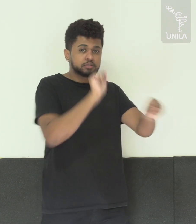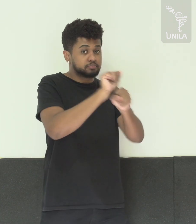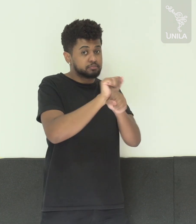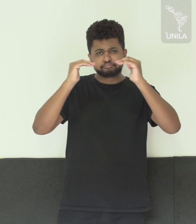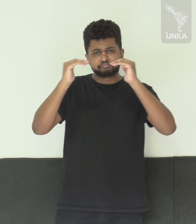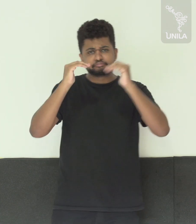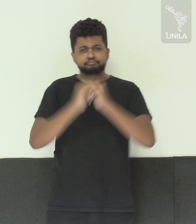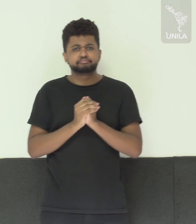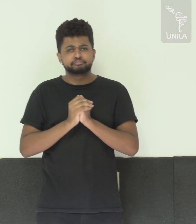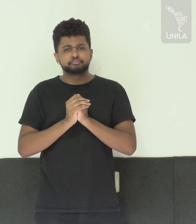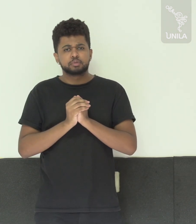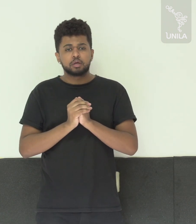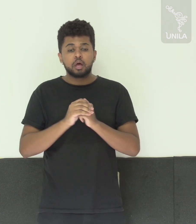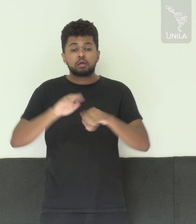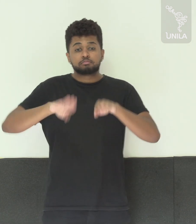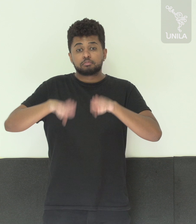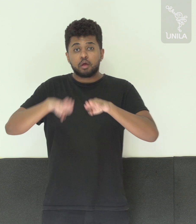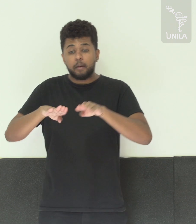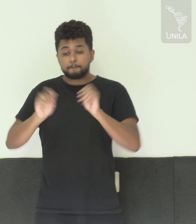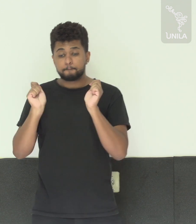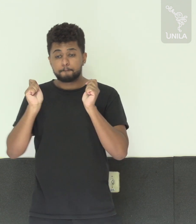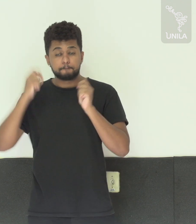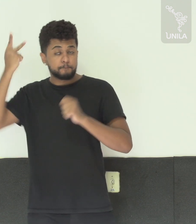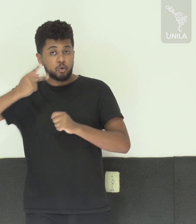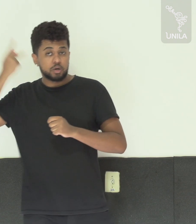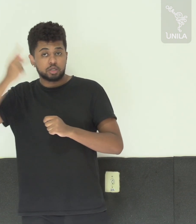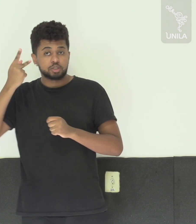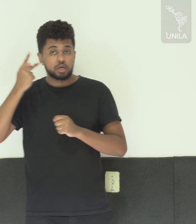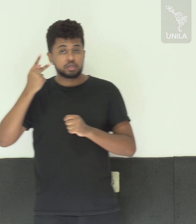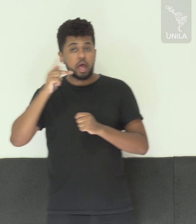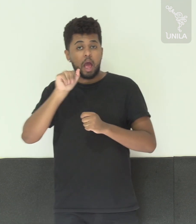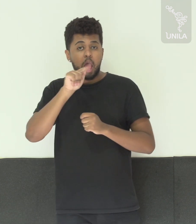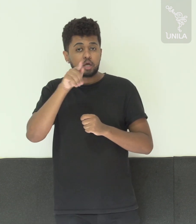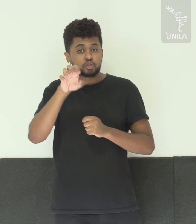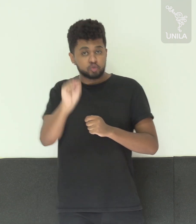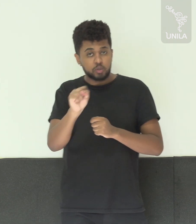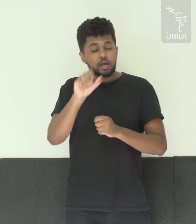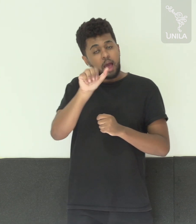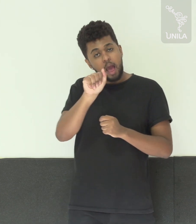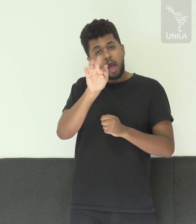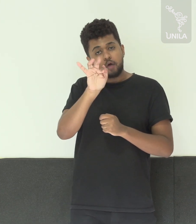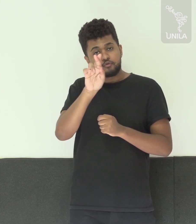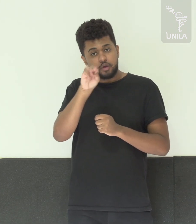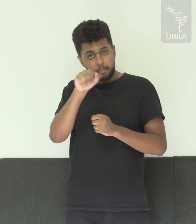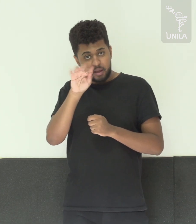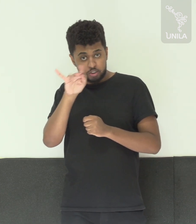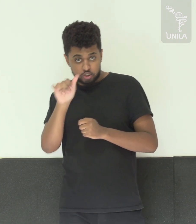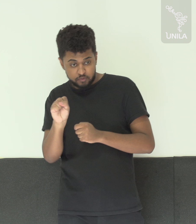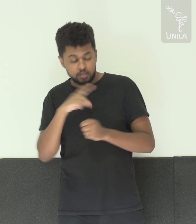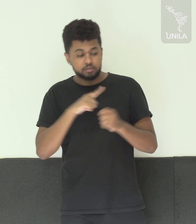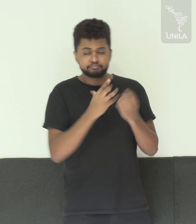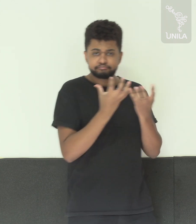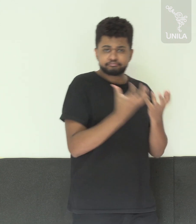para atender eventuais políticas de ações afirmativas por elas adotadas, segundo as